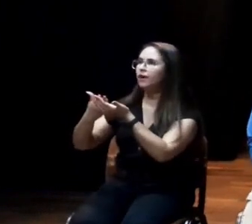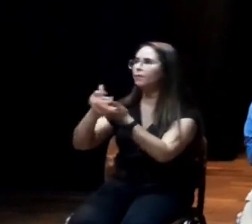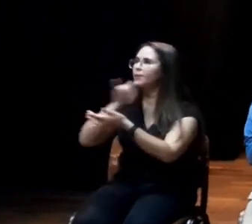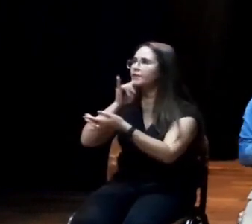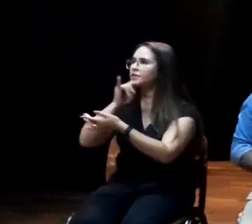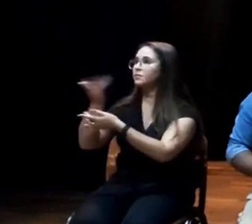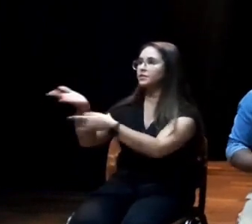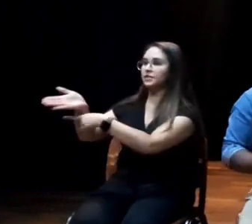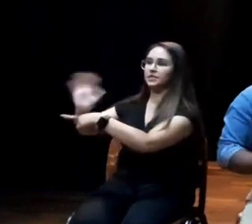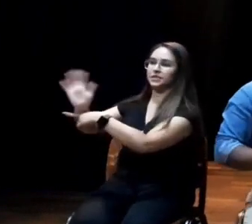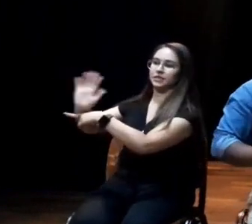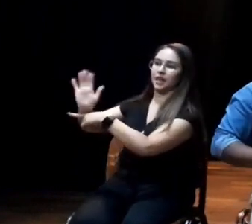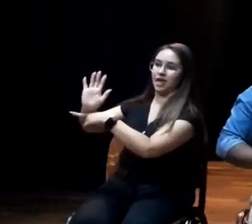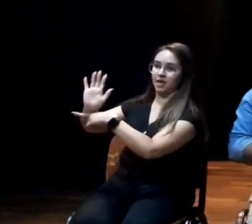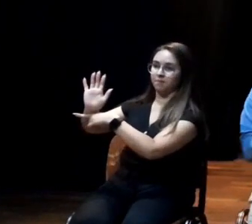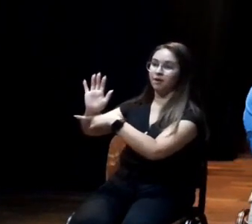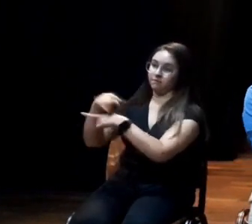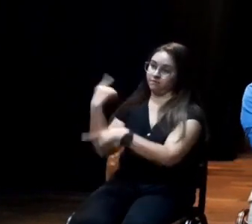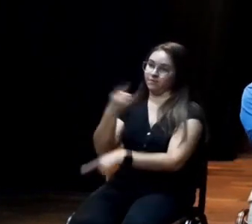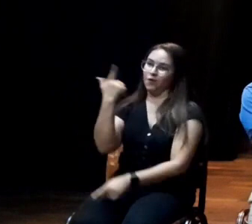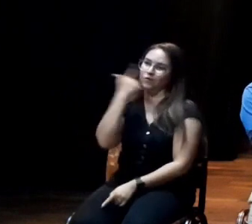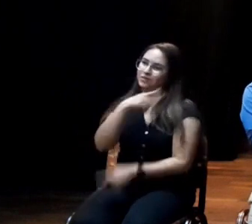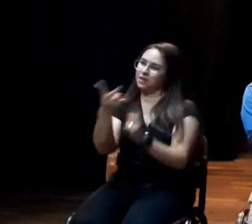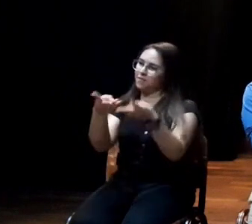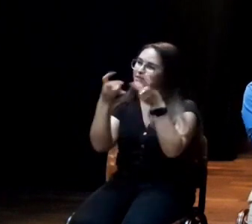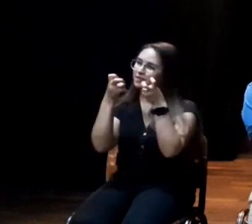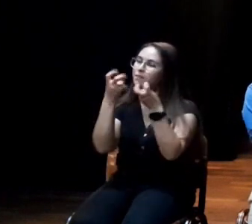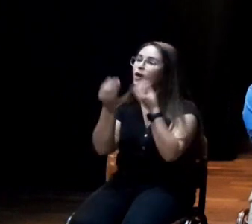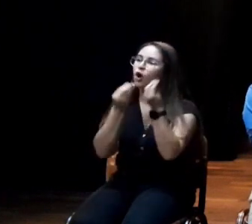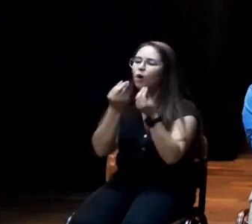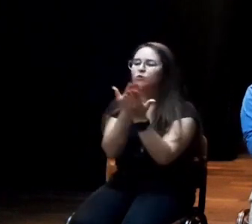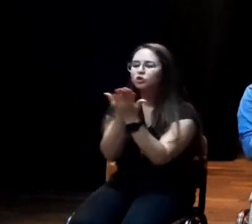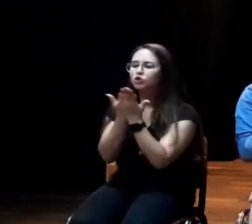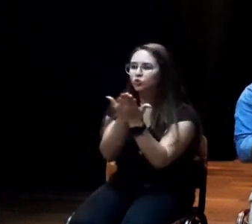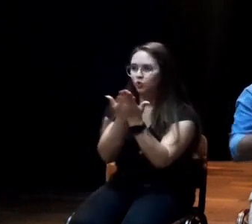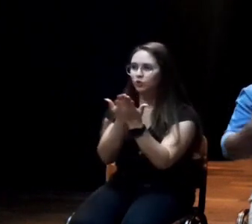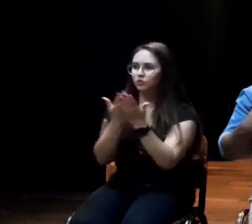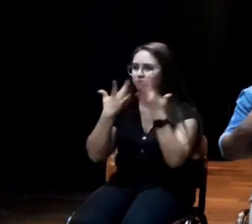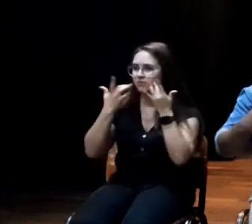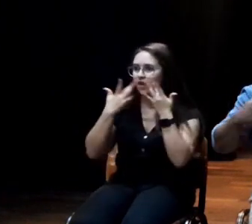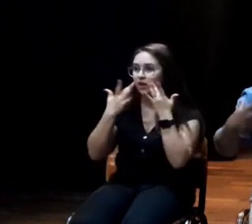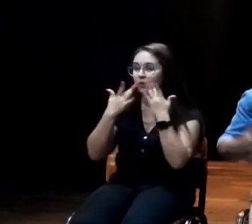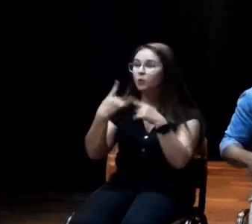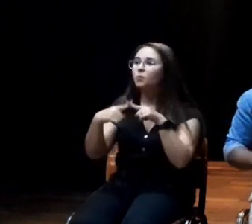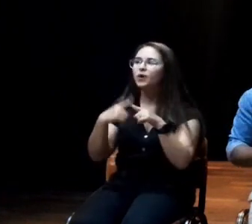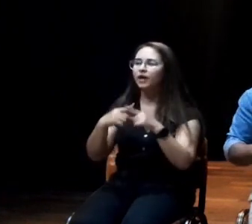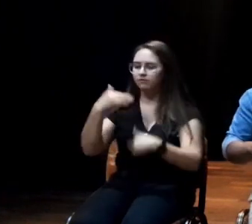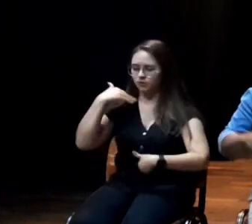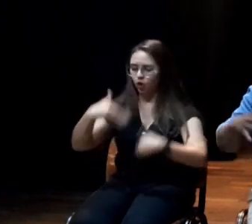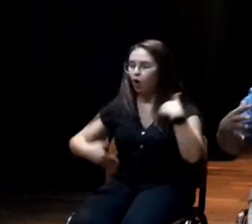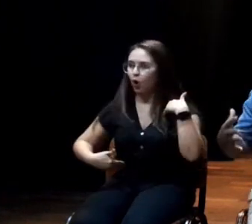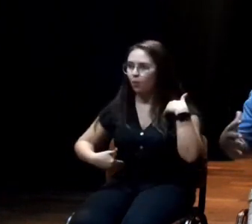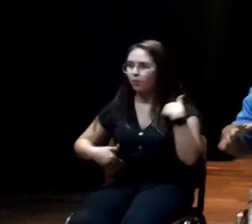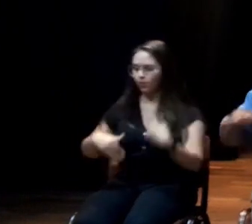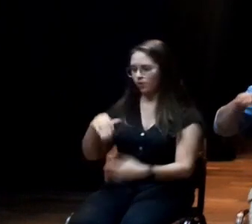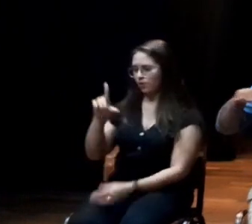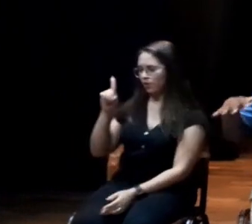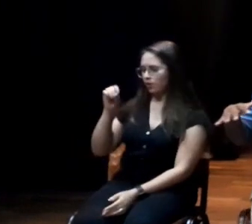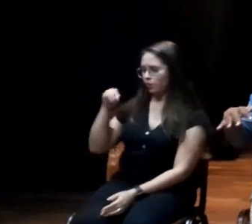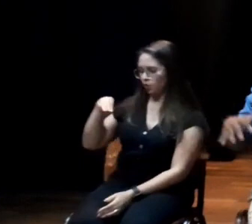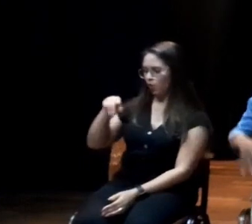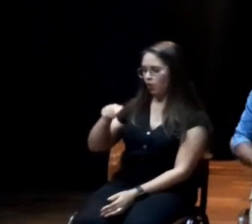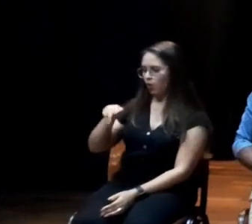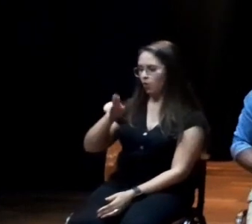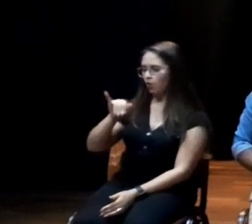cinema. E aí a gente consegue perceber isso na questão do estudo cênico. Porque quando a gente faz um corpo, o Don Quixote